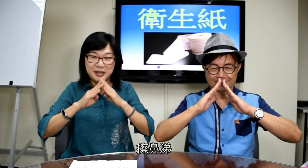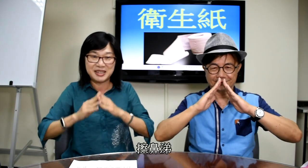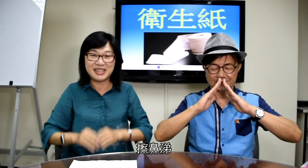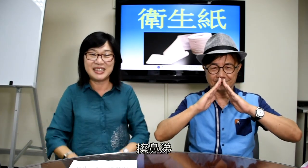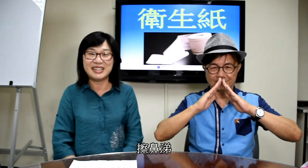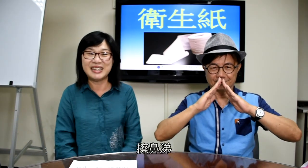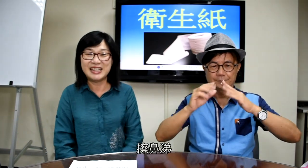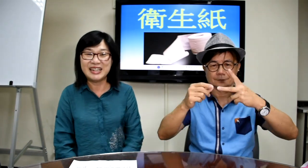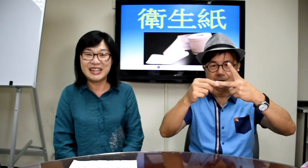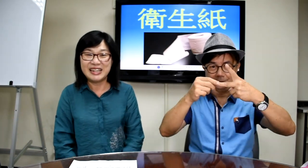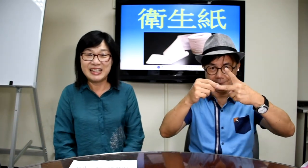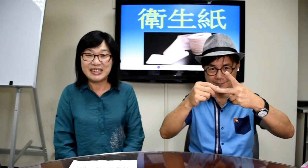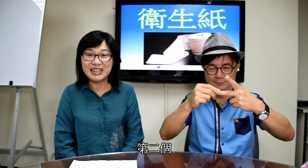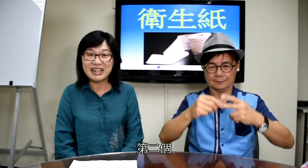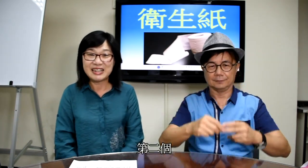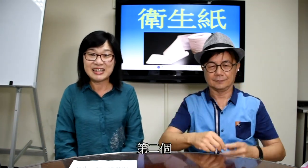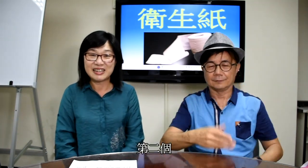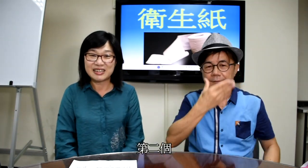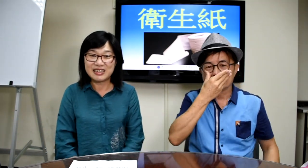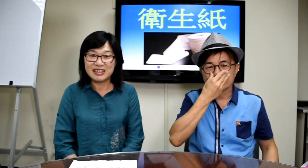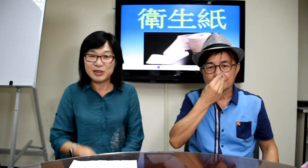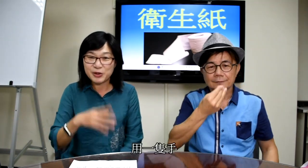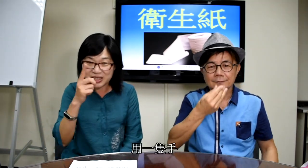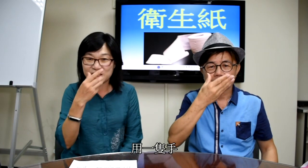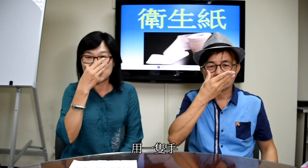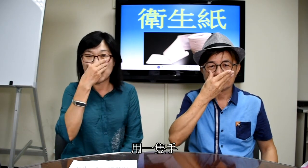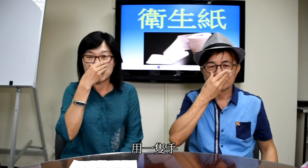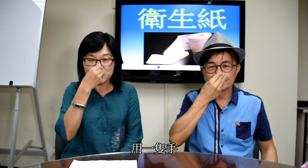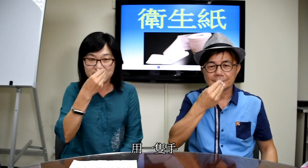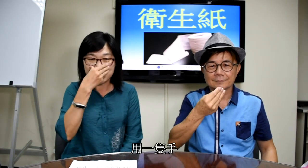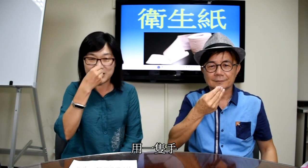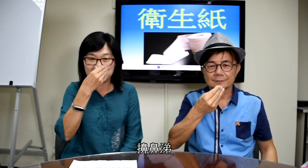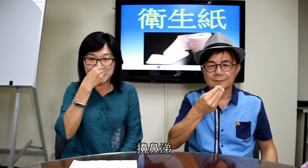涕。第二个用一只手擤鼻涕。